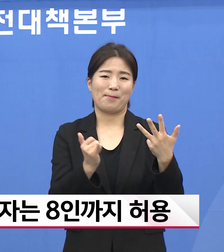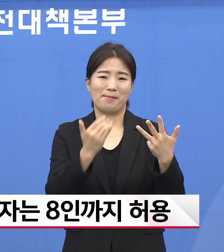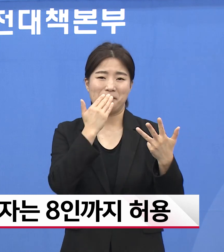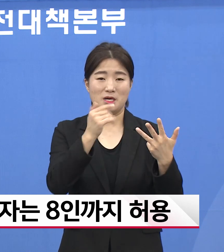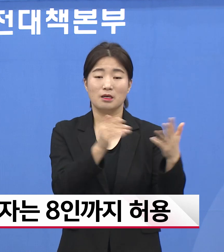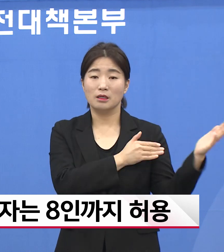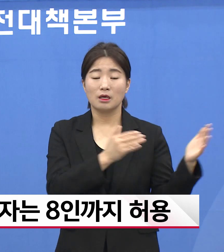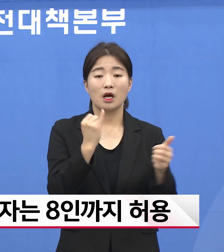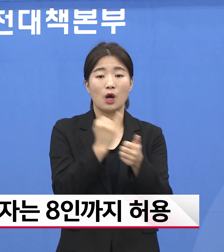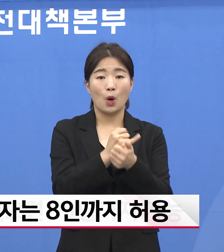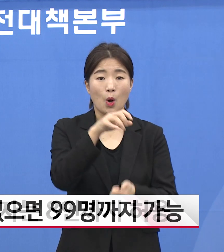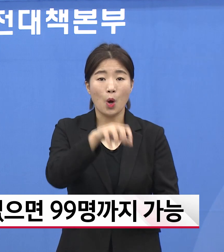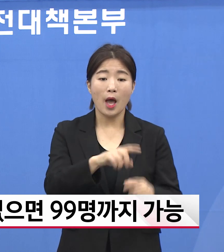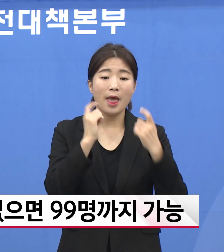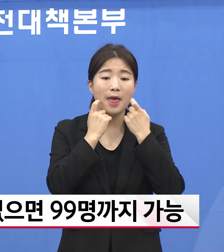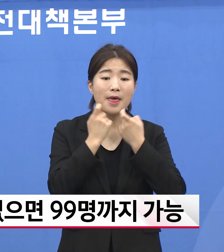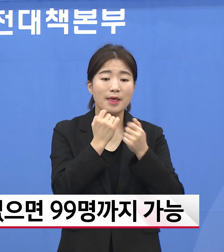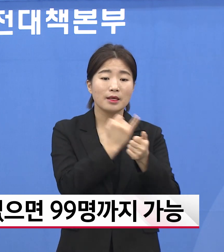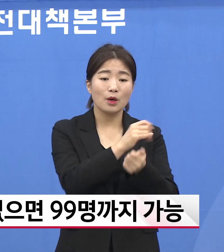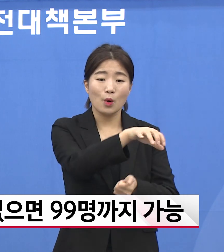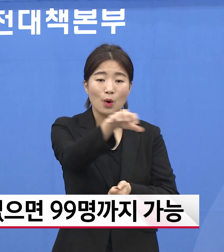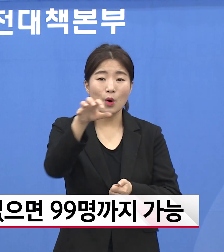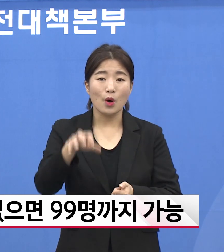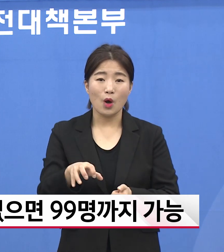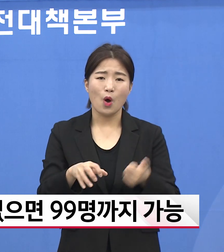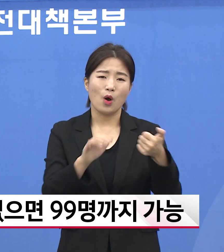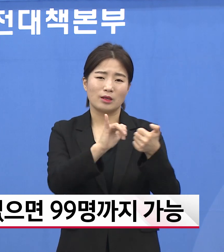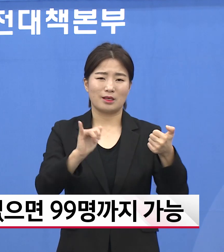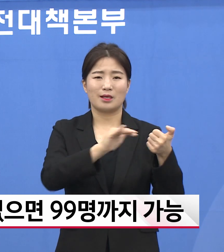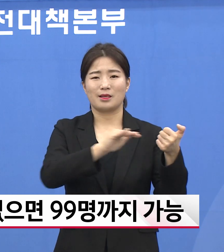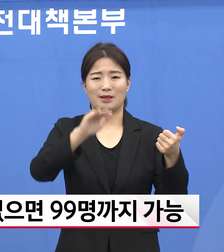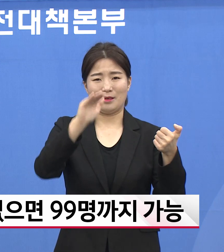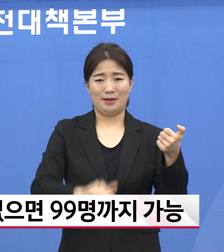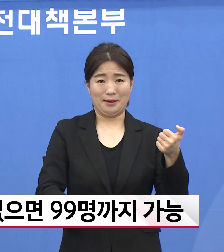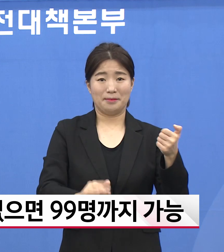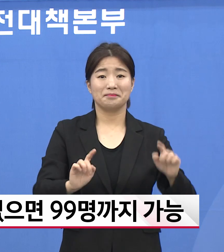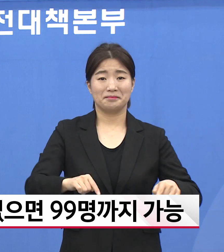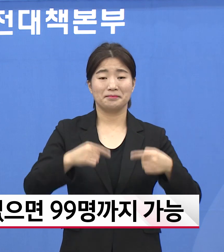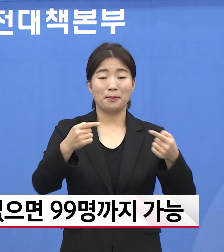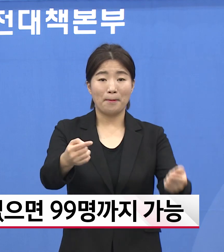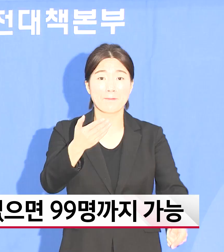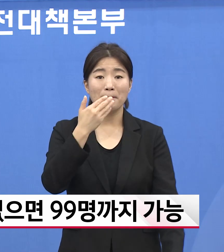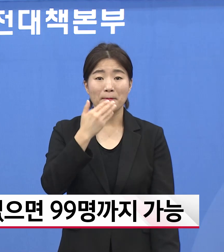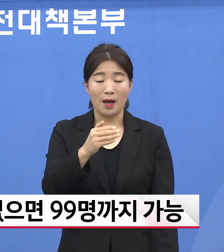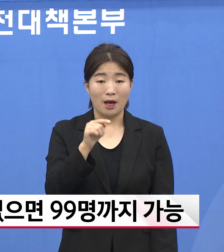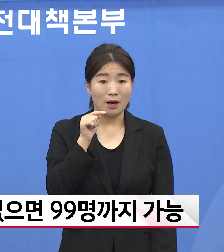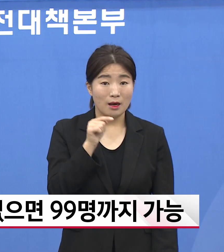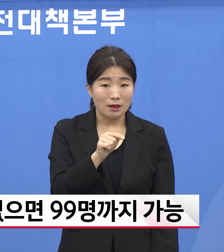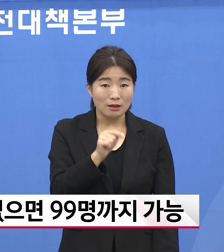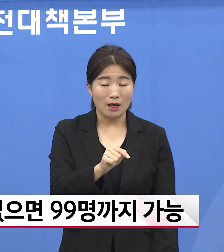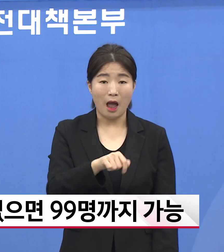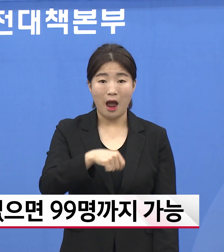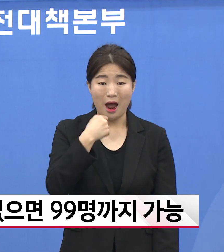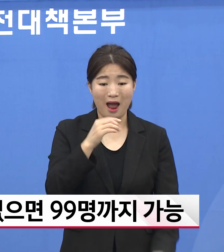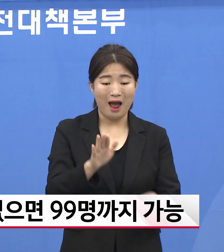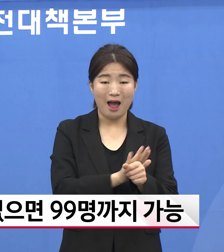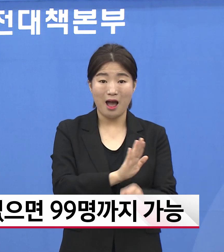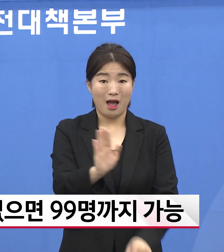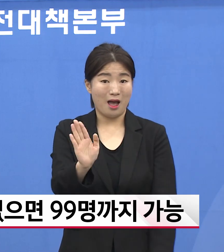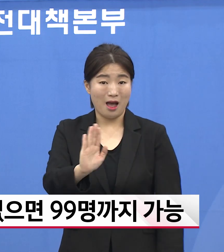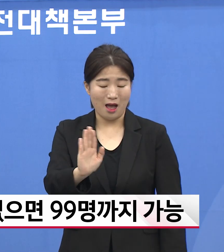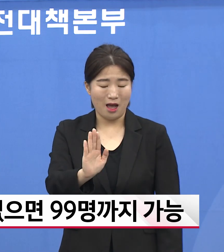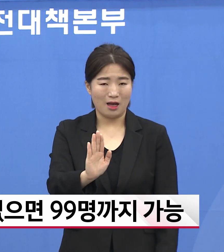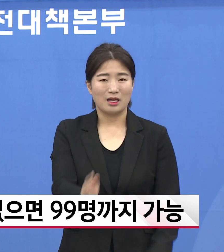결혼식장은 개별 결혼식장별로 총 50인 미만이 입장 가능합니다. 이 경우 식사 제공이 없는